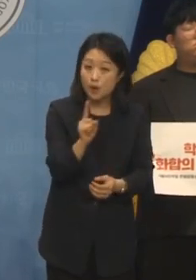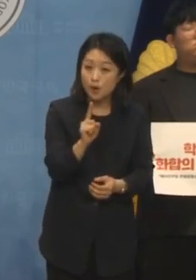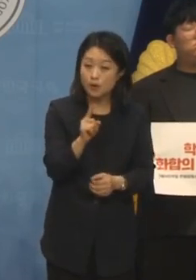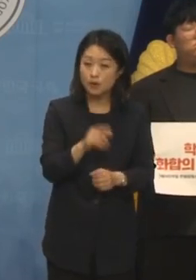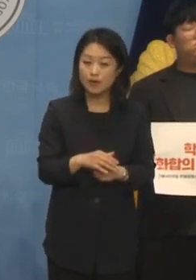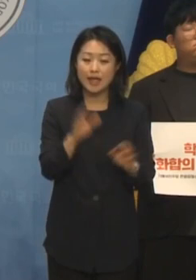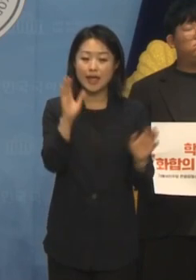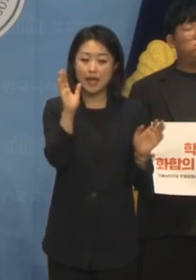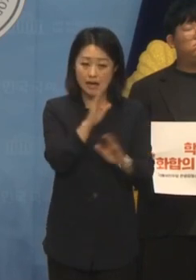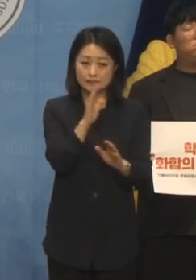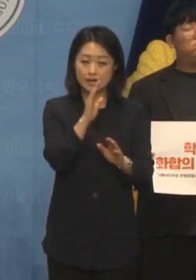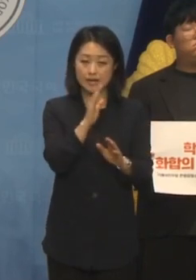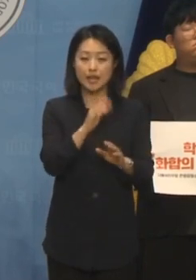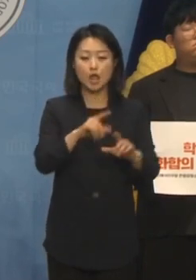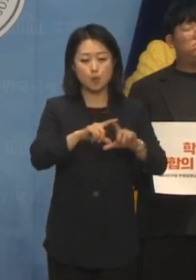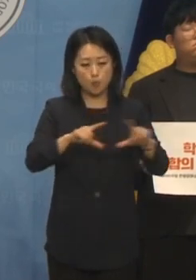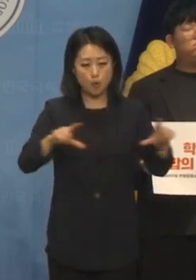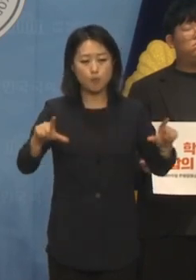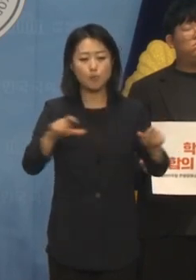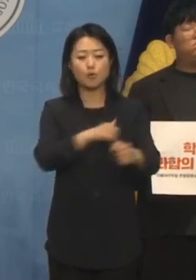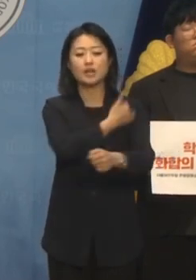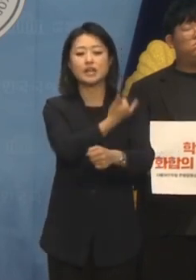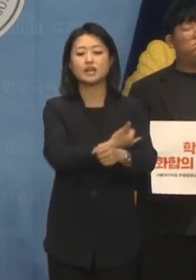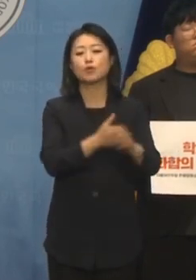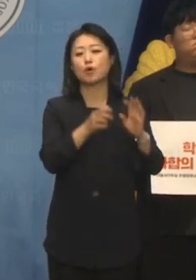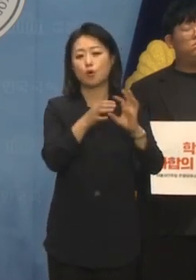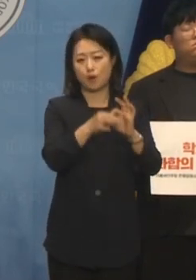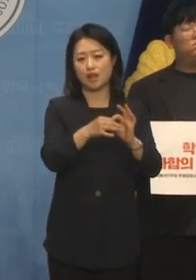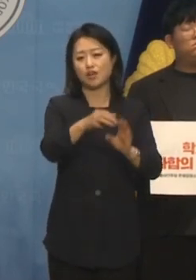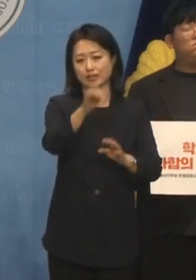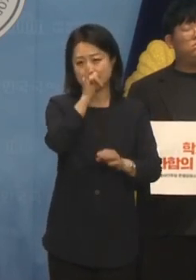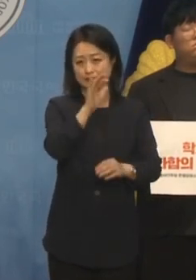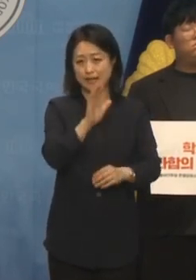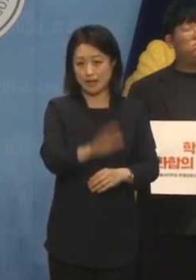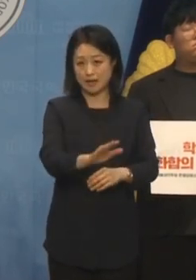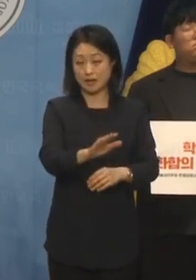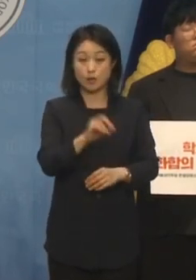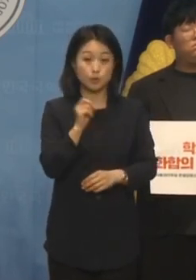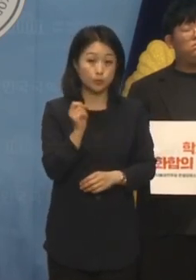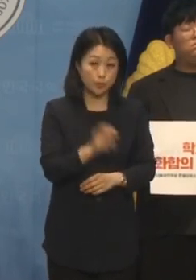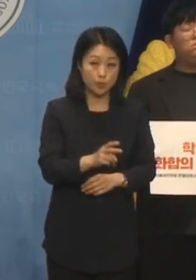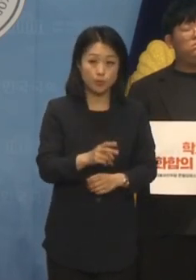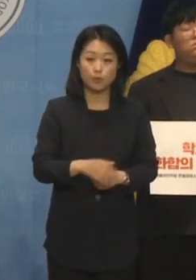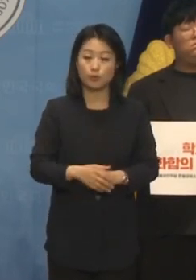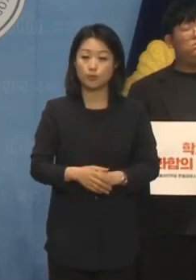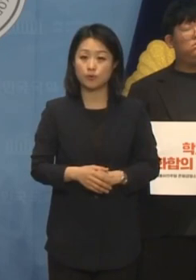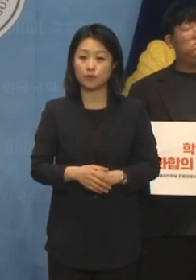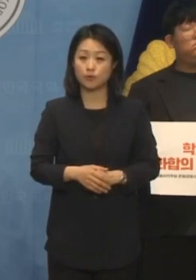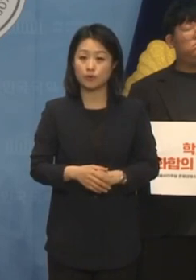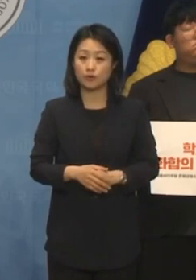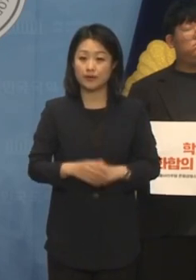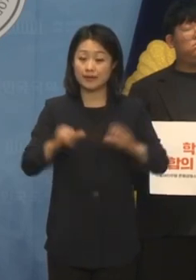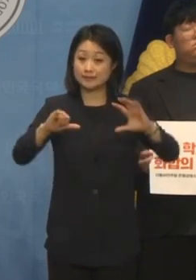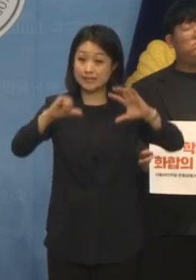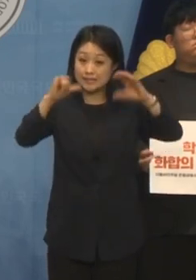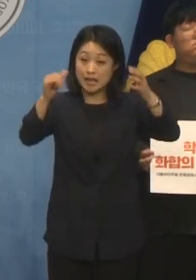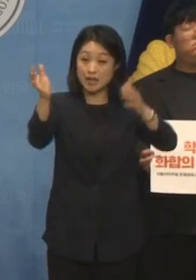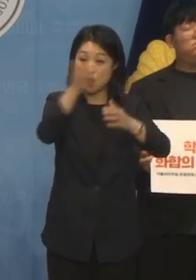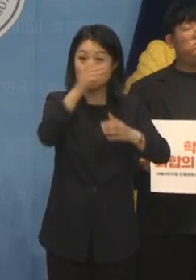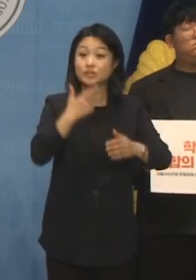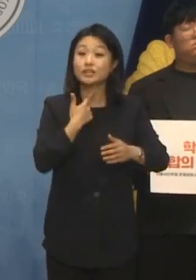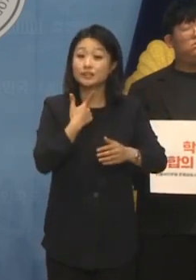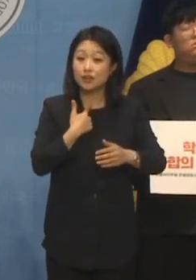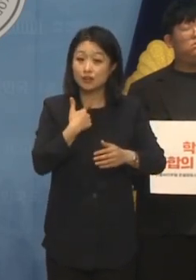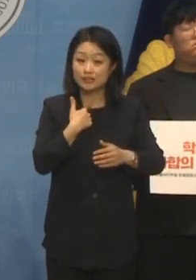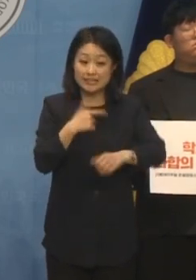이것은 학생의 보편적 인권에 관련된 것이다. 그리고 뭔가 이 세상에 없었던